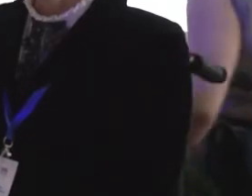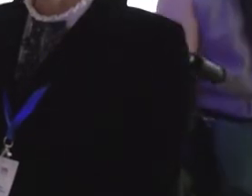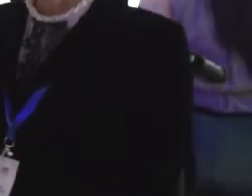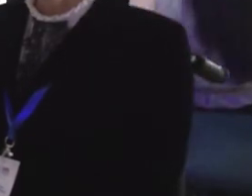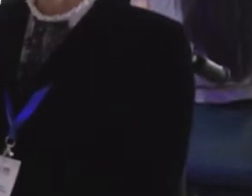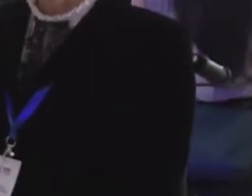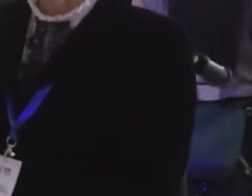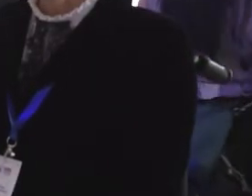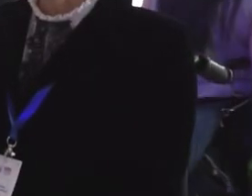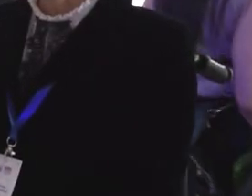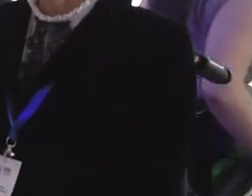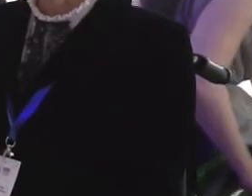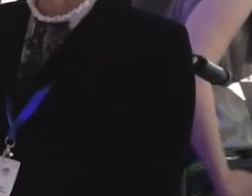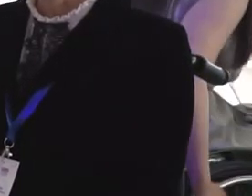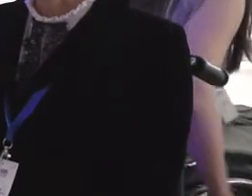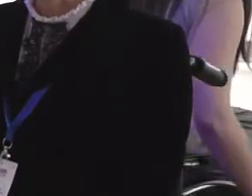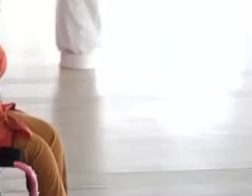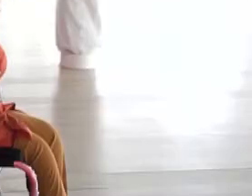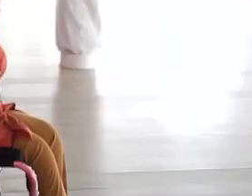А, сын.